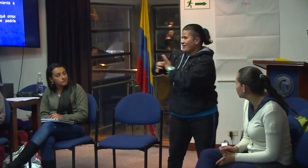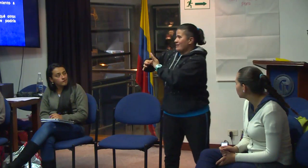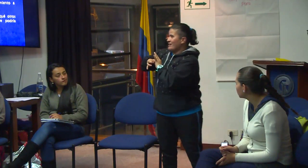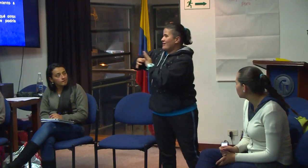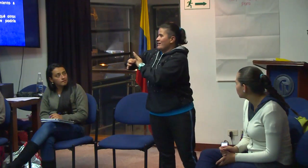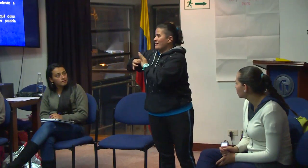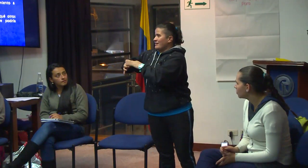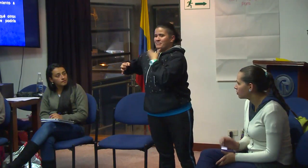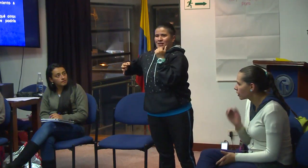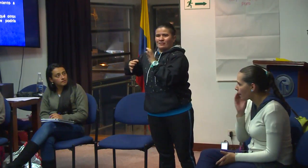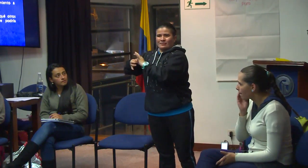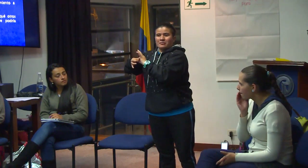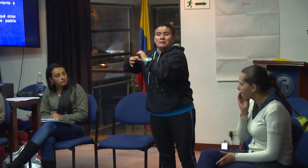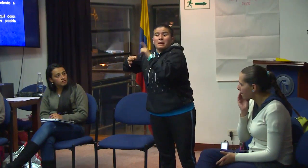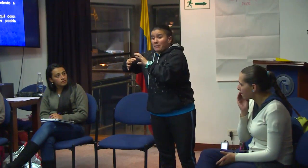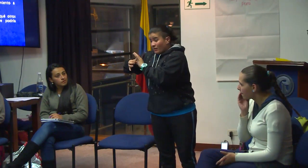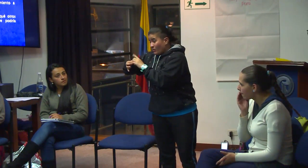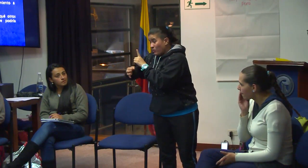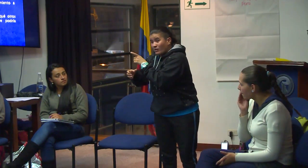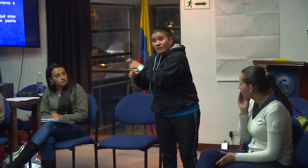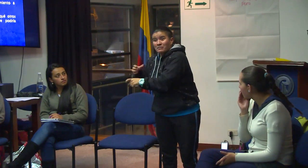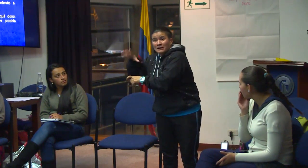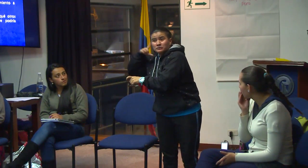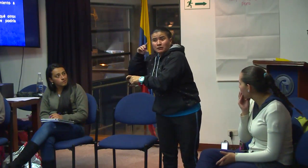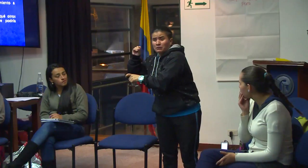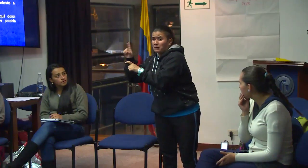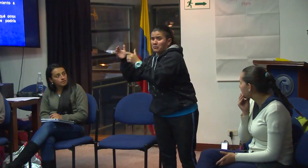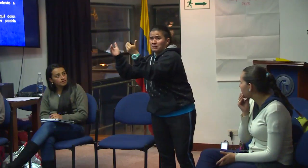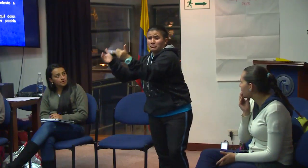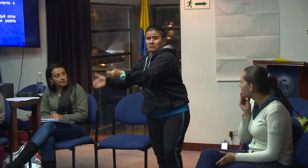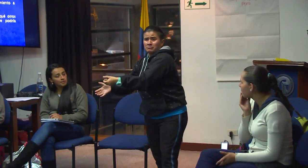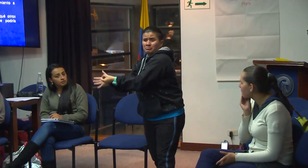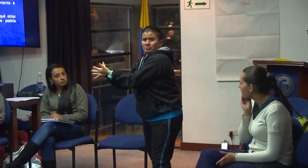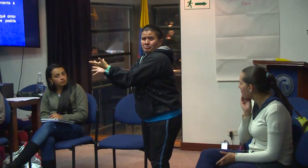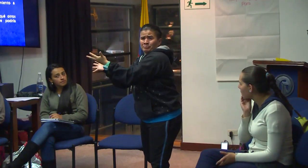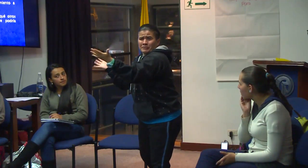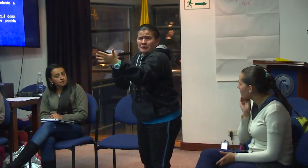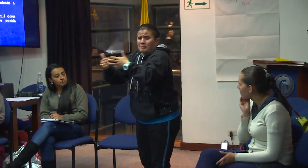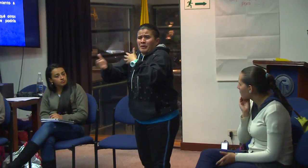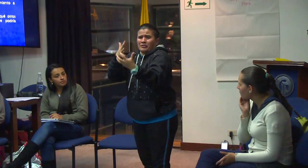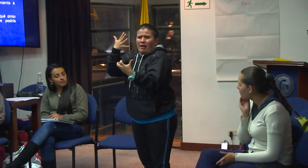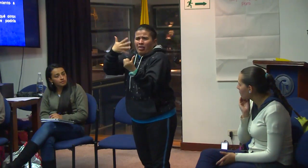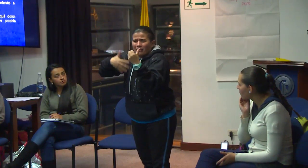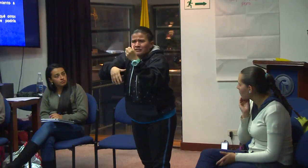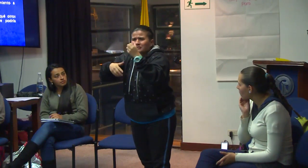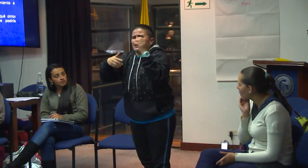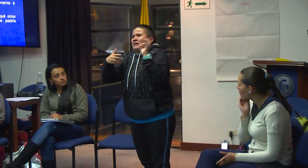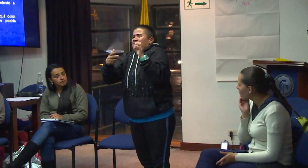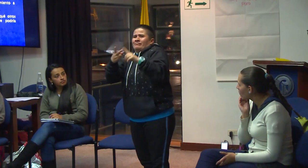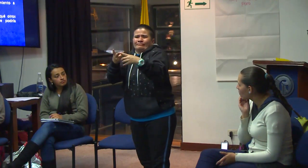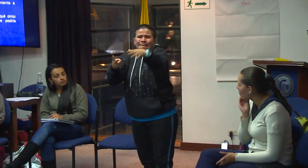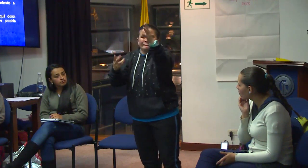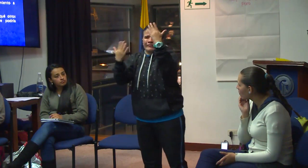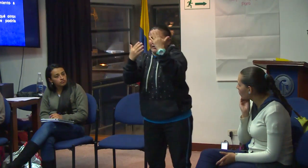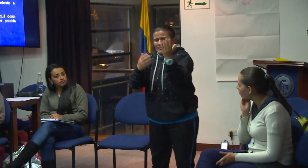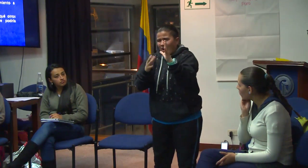Diciéndonos que yo solo es lengua de señas y no español, porque es que yo no sé hablar español, que yo no sé, soy mala para el español, no sé, hay